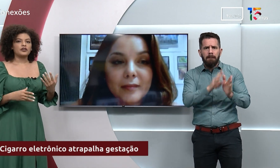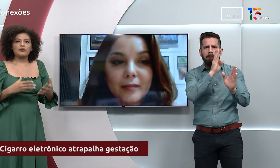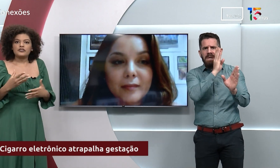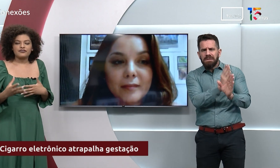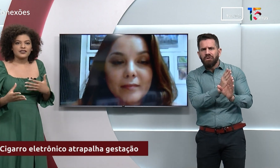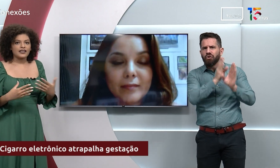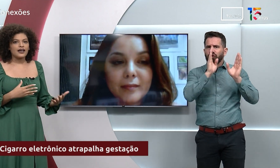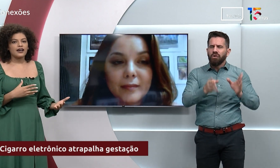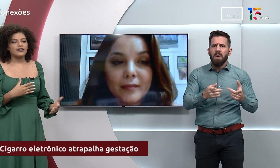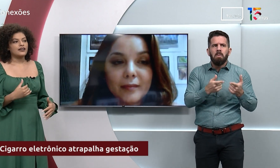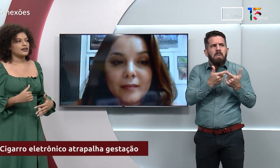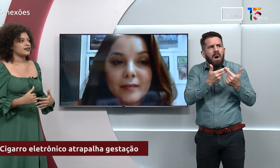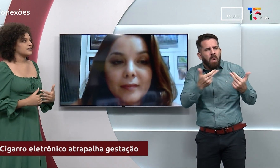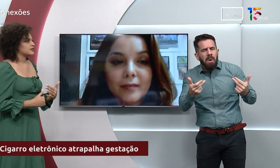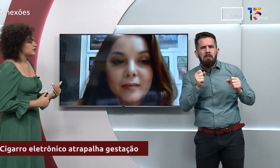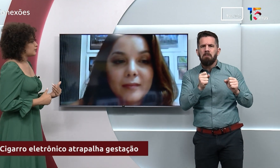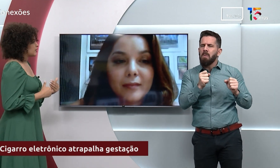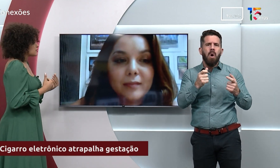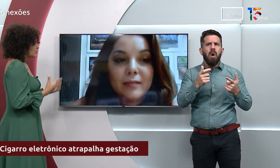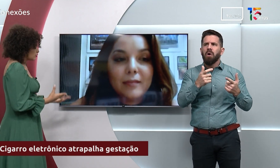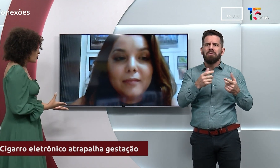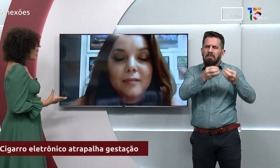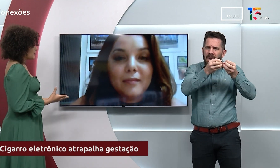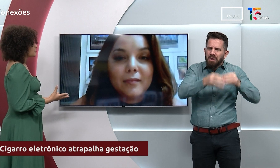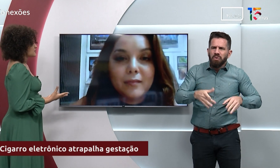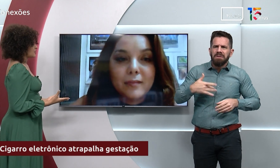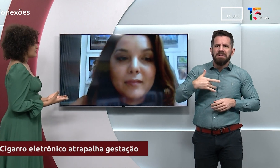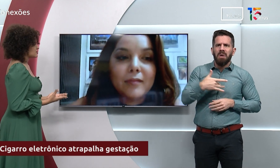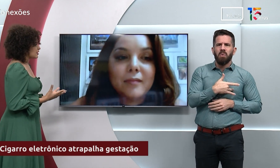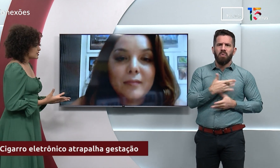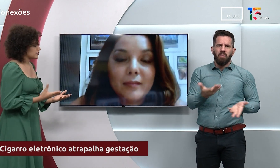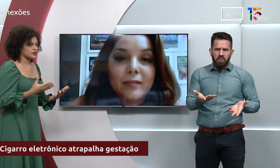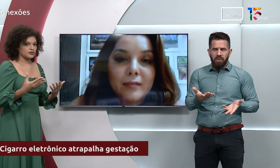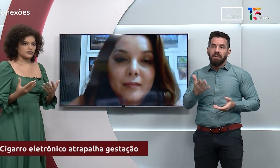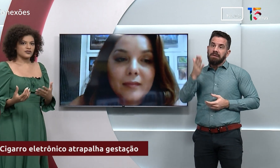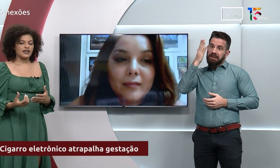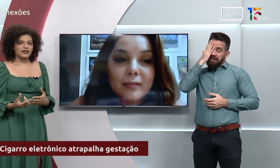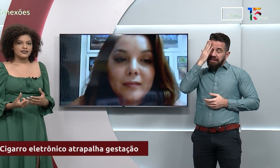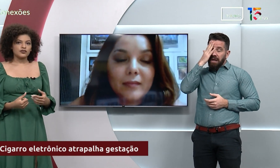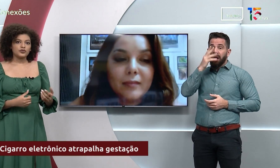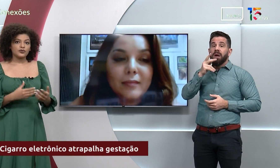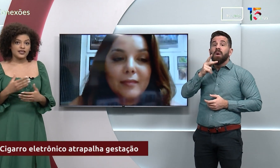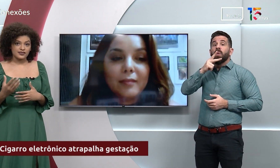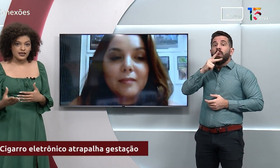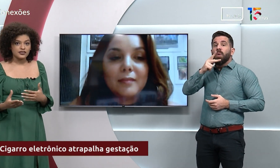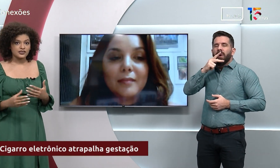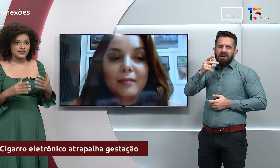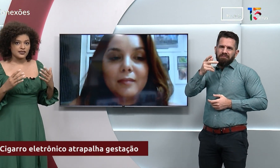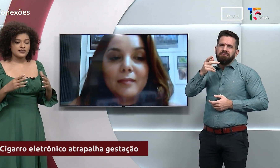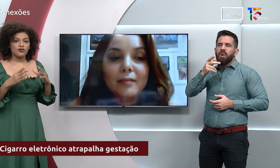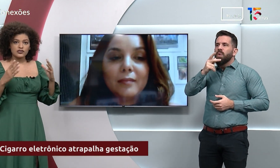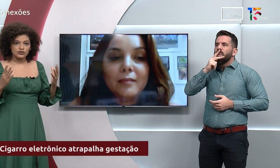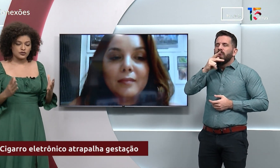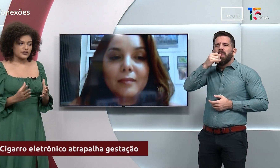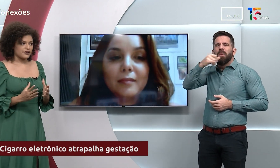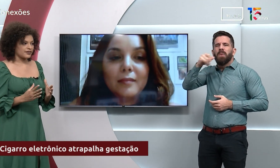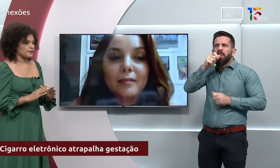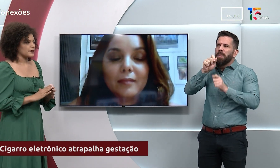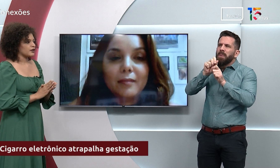sobre gestantes, né? Pessoas que estão na fase de gestação. Quais são os efeitos para